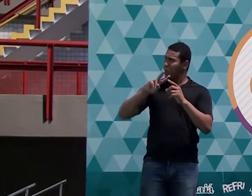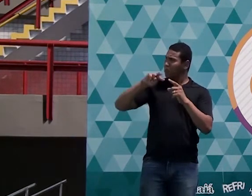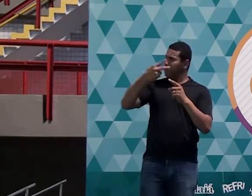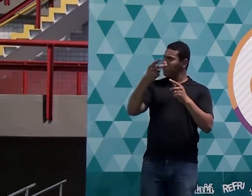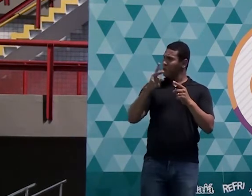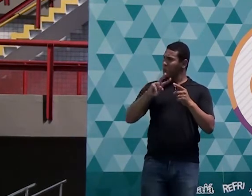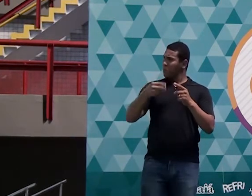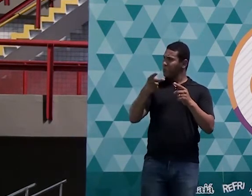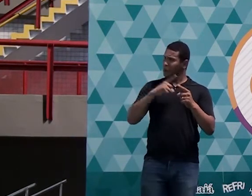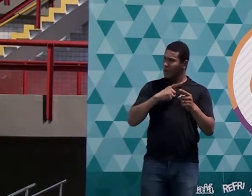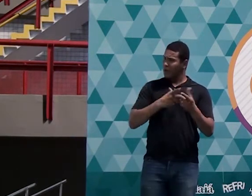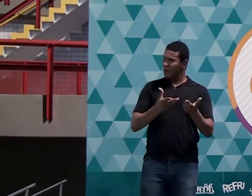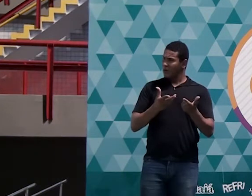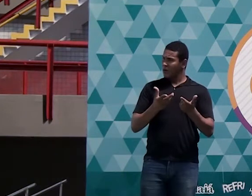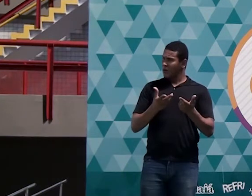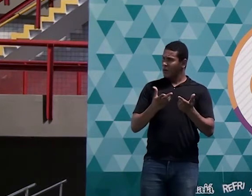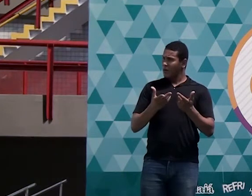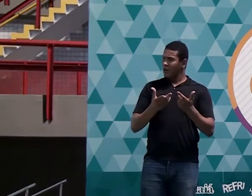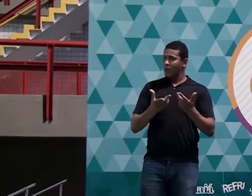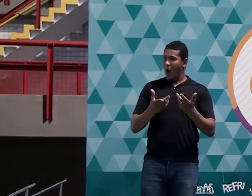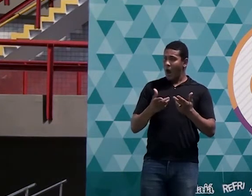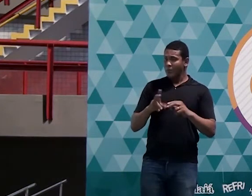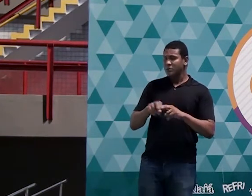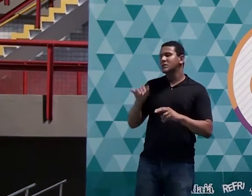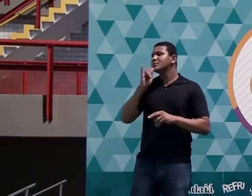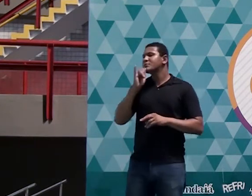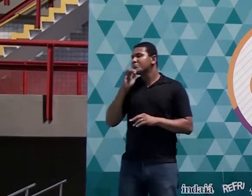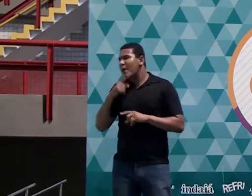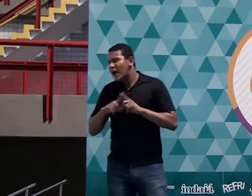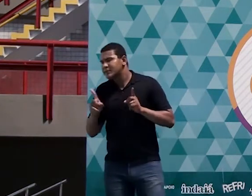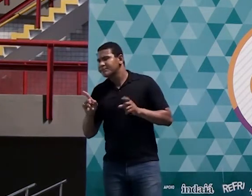Por exemplo, vai ter uma festa aqui.